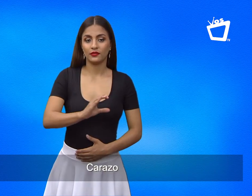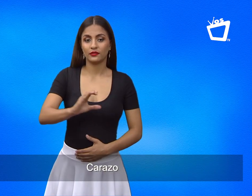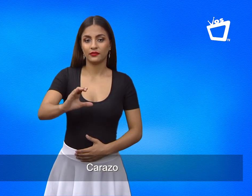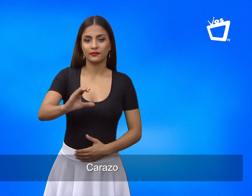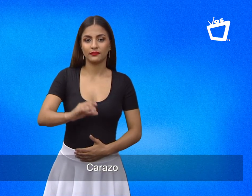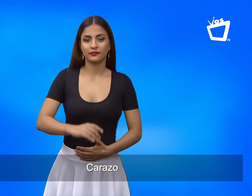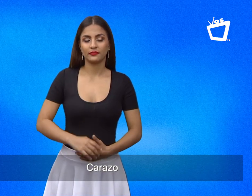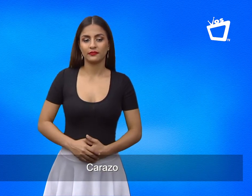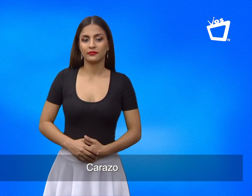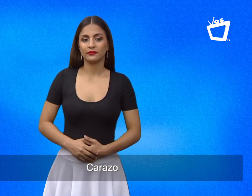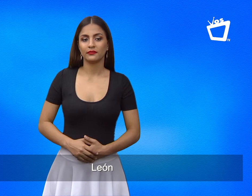Carazo.